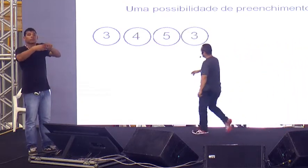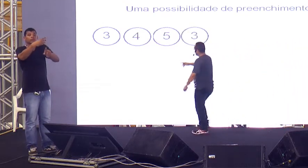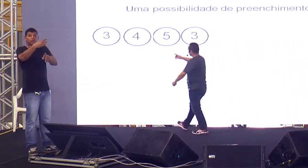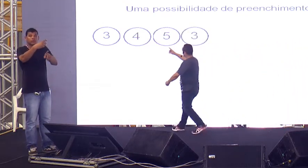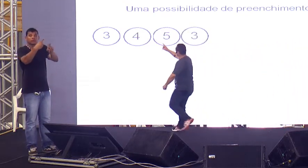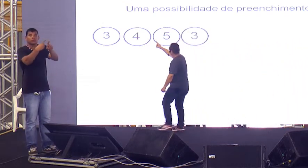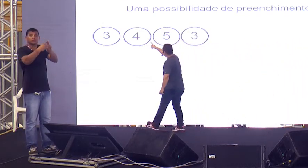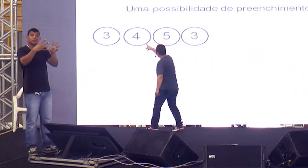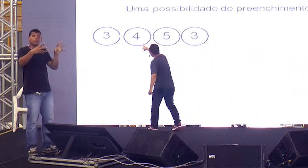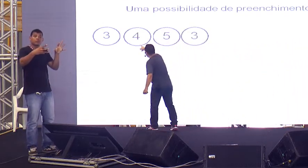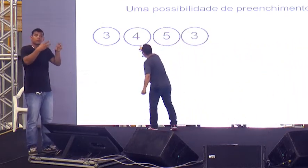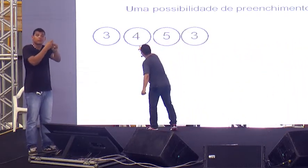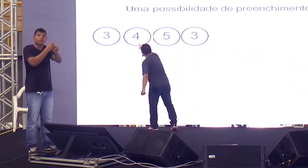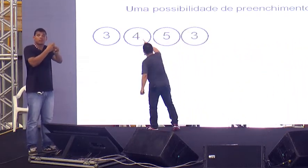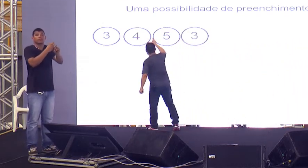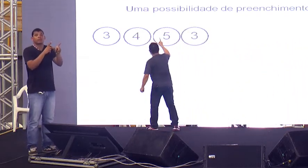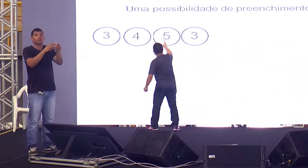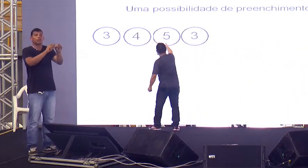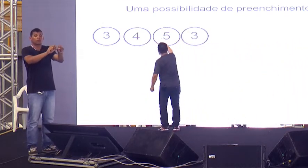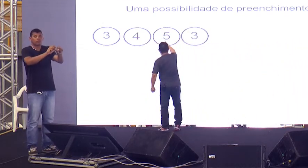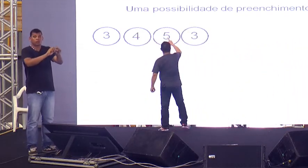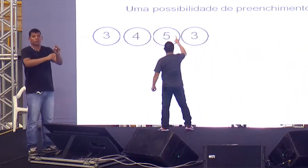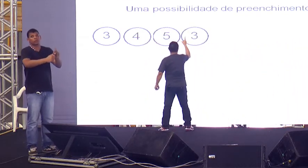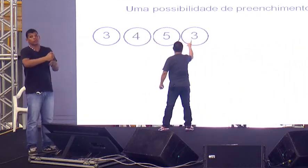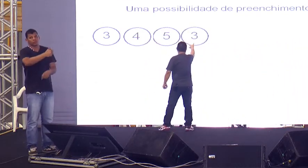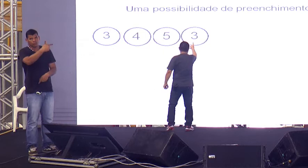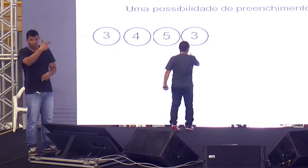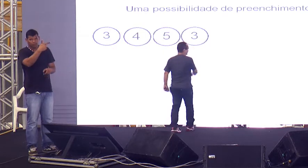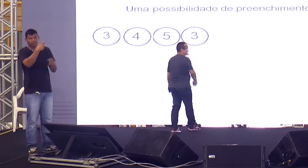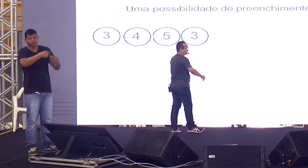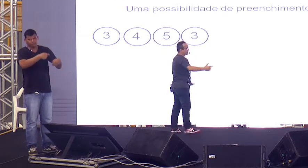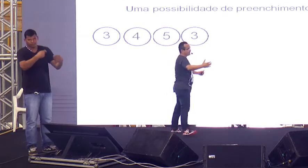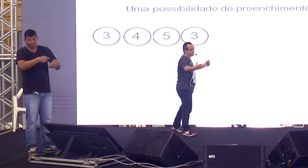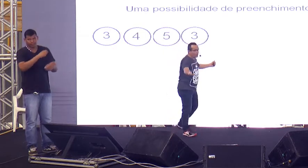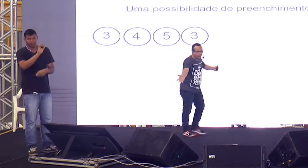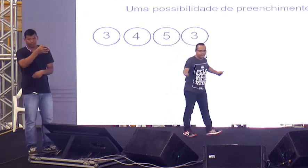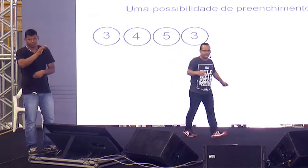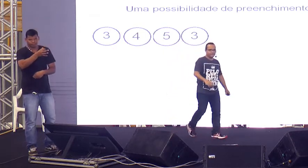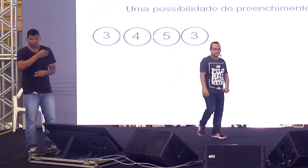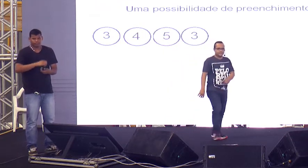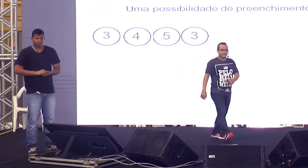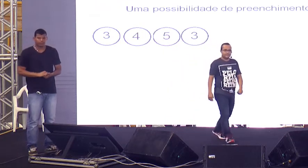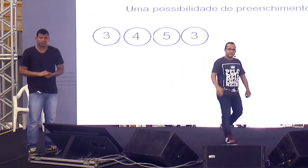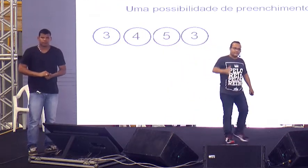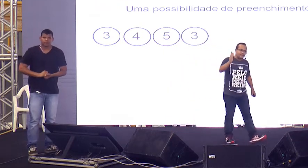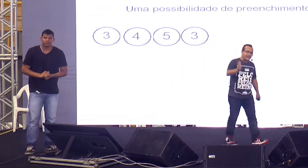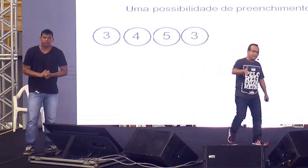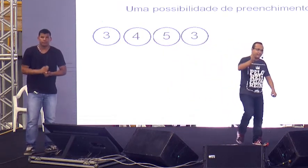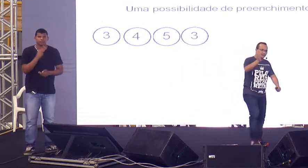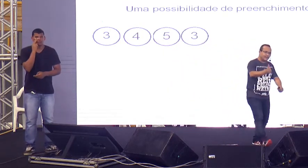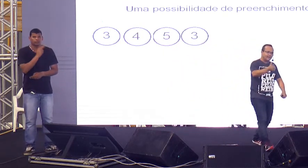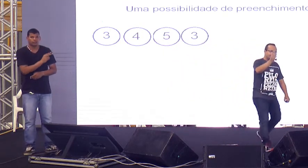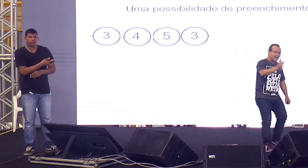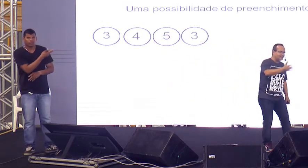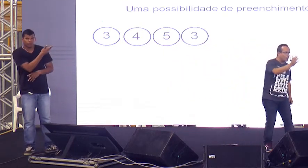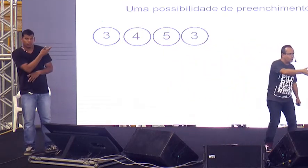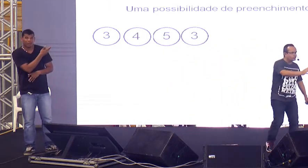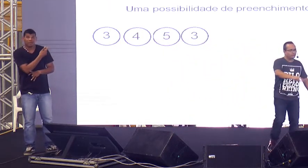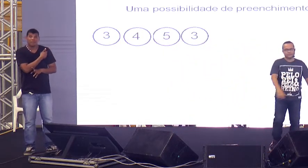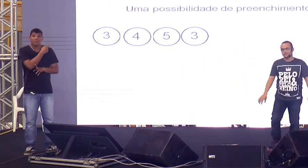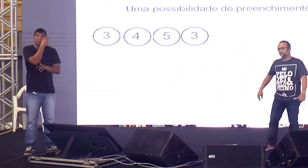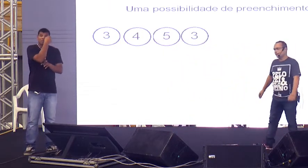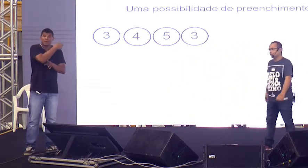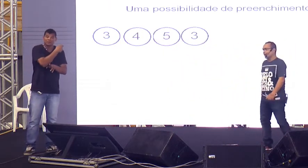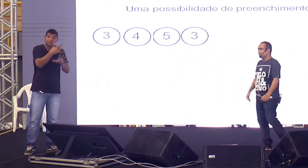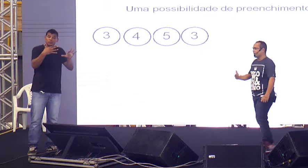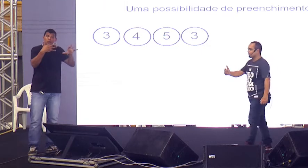Porque 4 mais 5 mais 3 dá 12. Sempre tem que dar